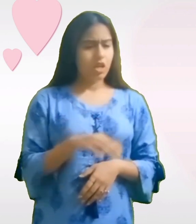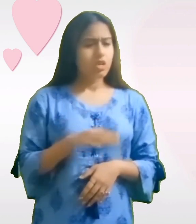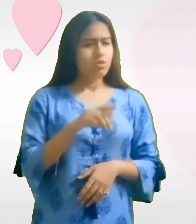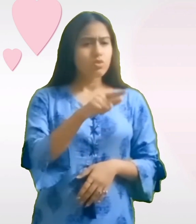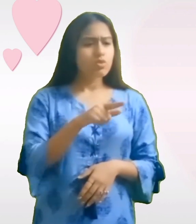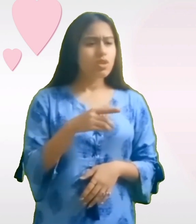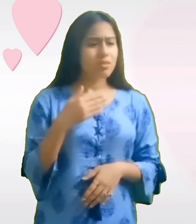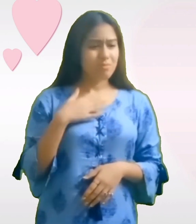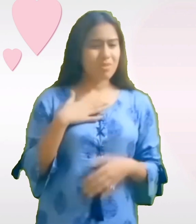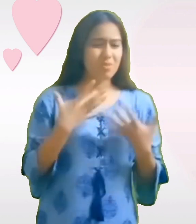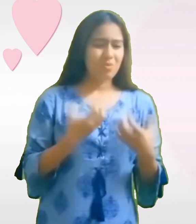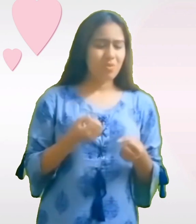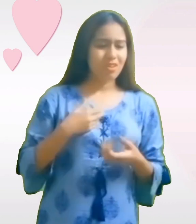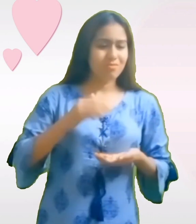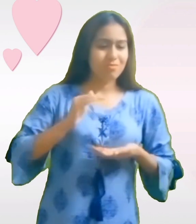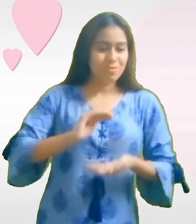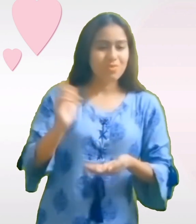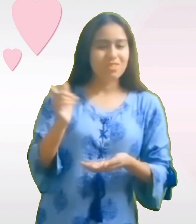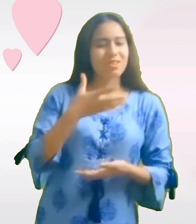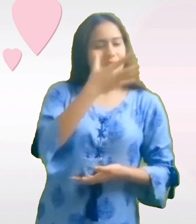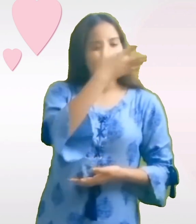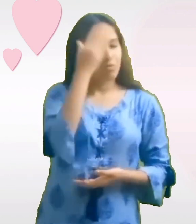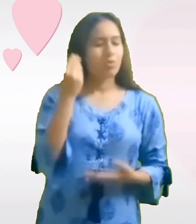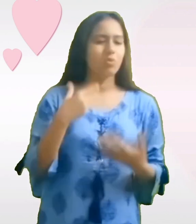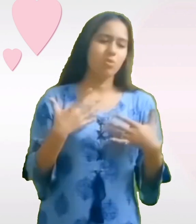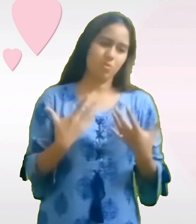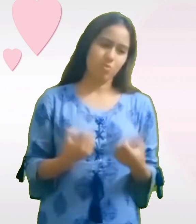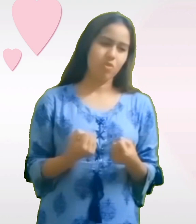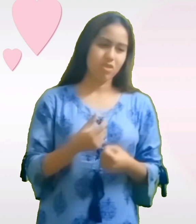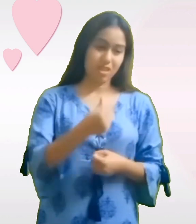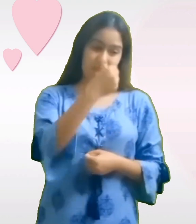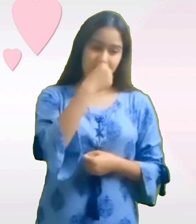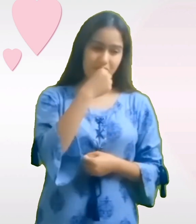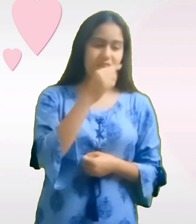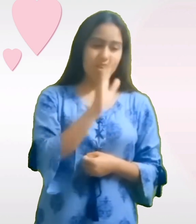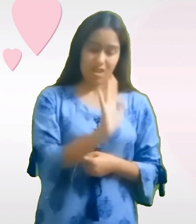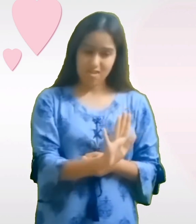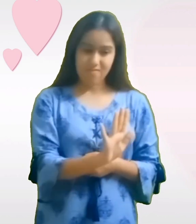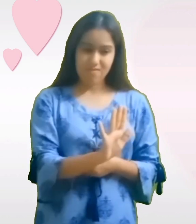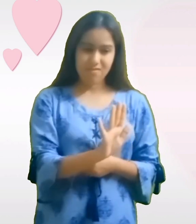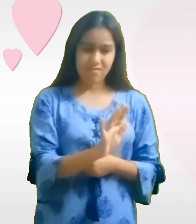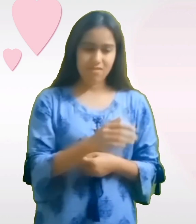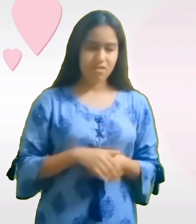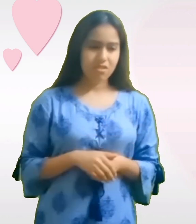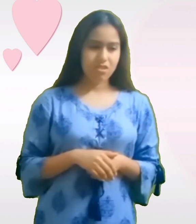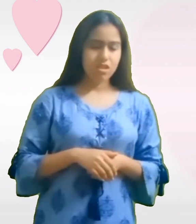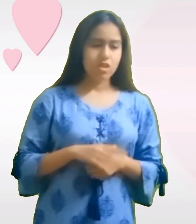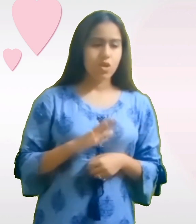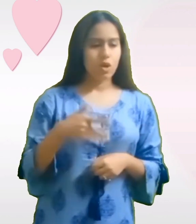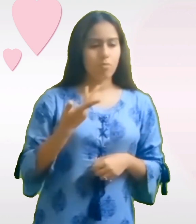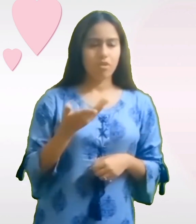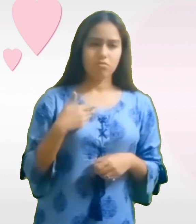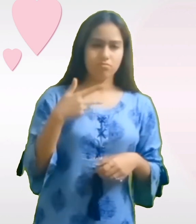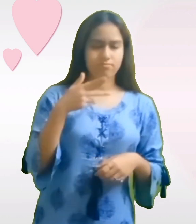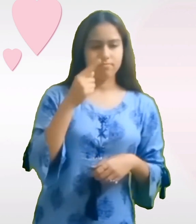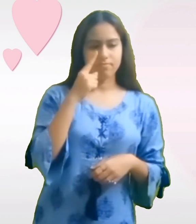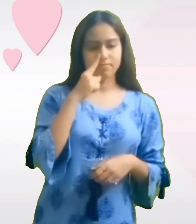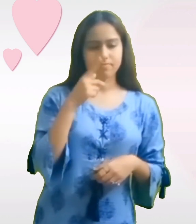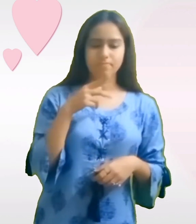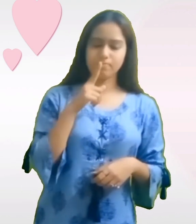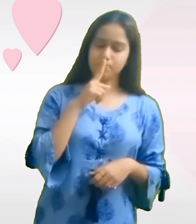मदद करता हूँ। तो अम्मा ने बोला कि बेटा क्या आपके मेडिकल स्टोर पर बच्चों को भूलने की दवाई